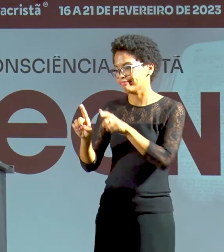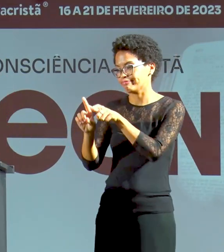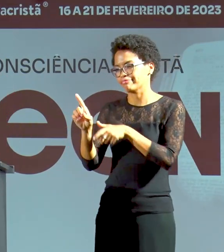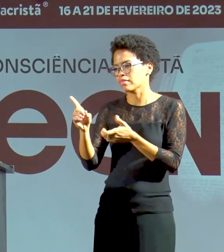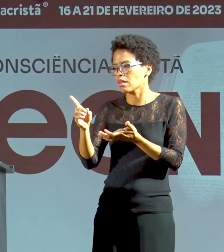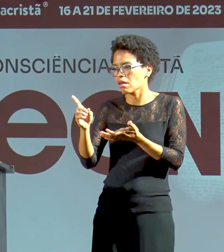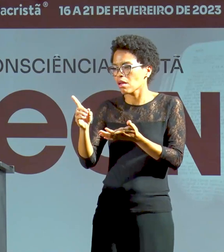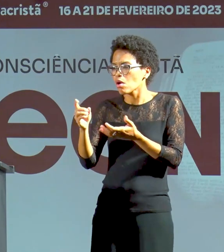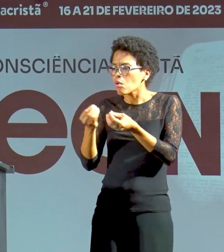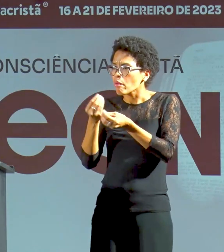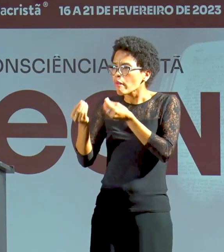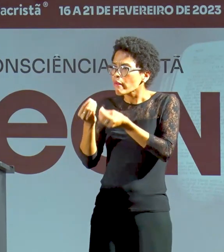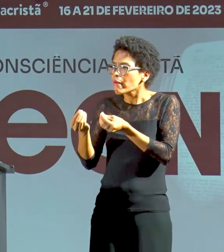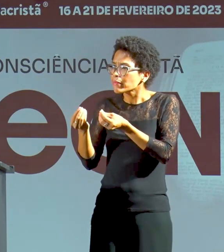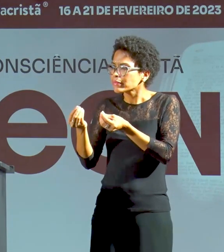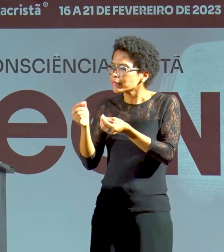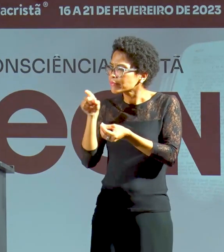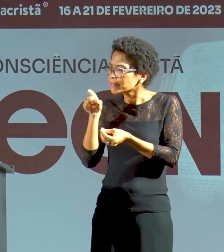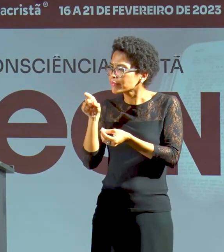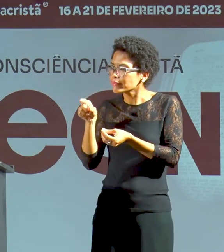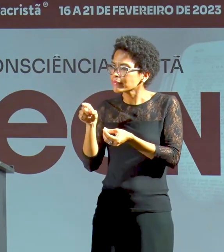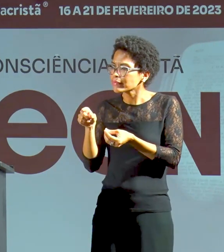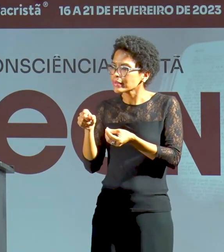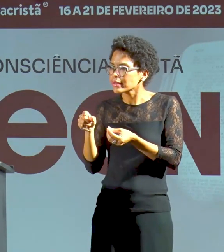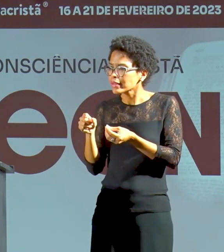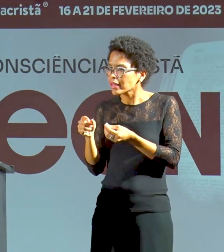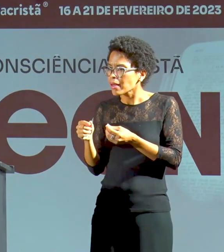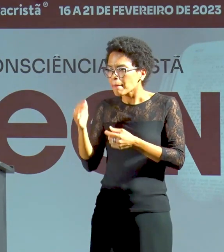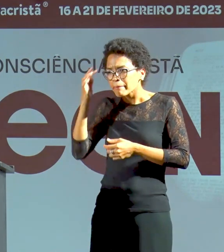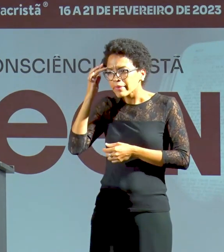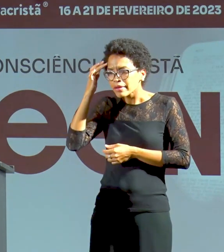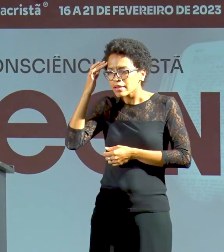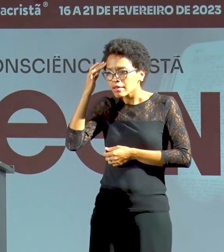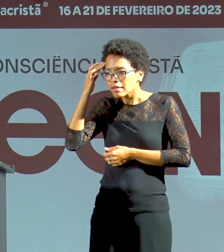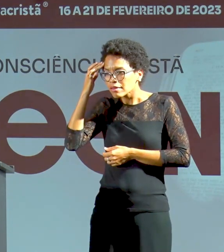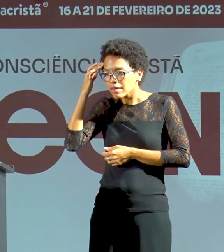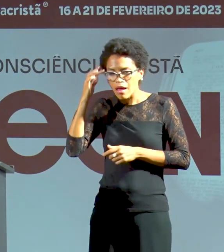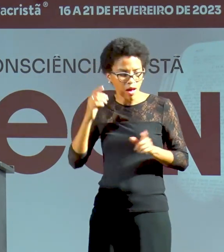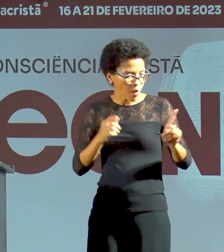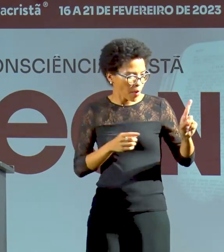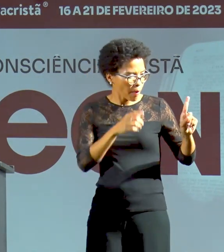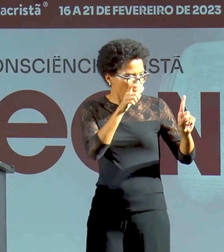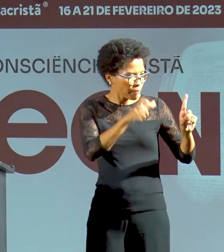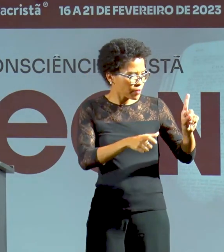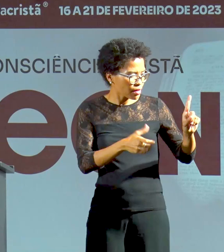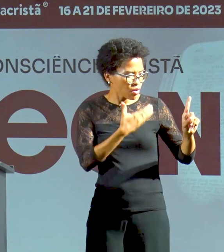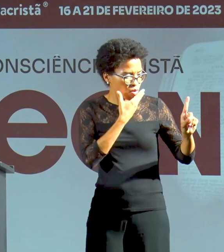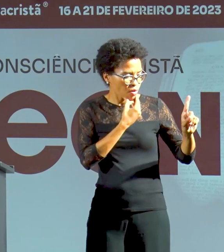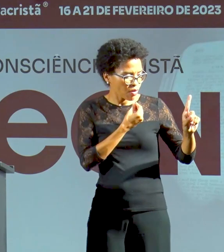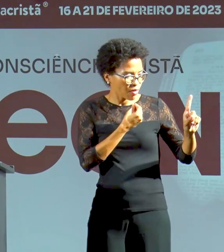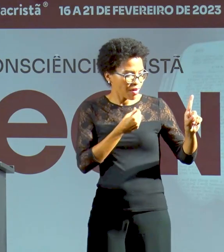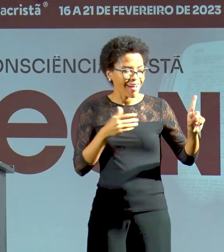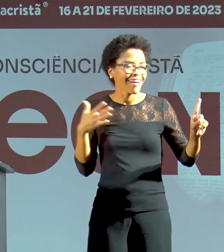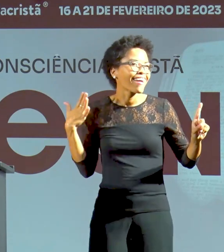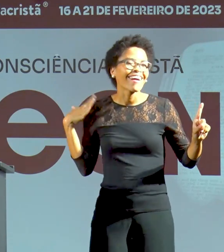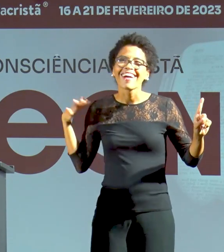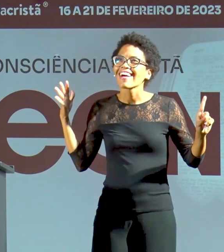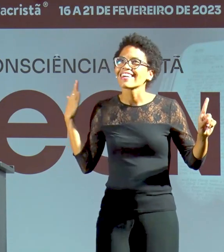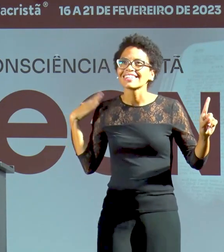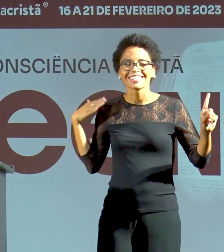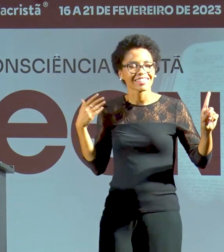Por que que você acha que alguém que tá de bem com a vida alguém que é feliz vai querer você